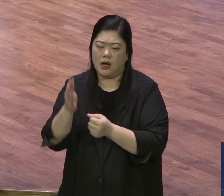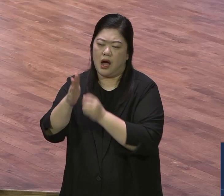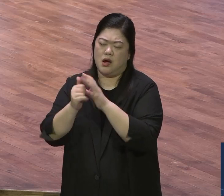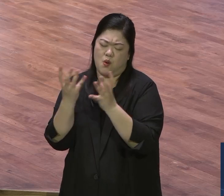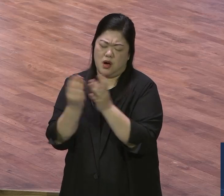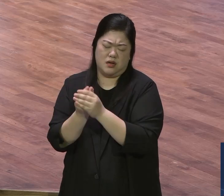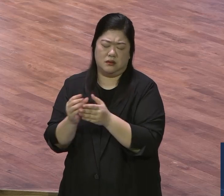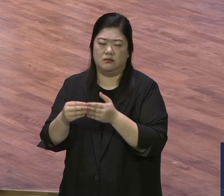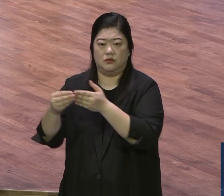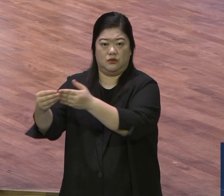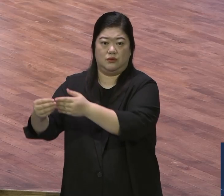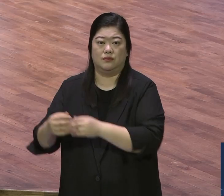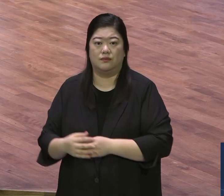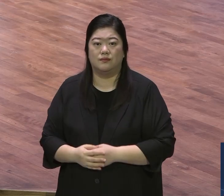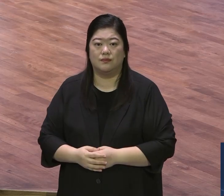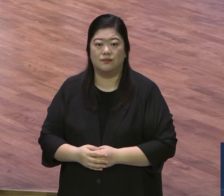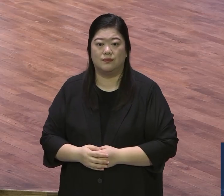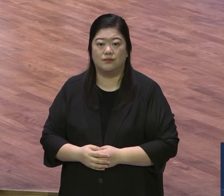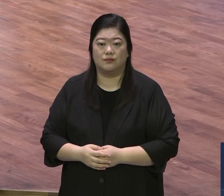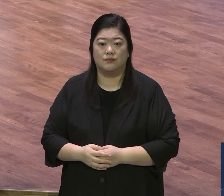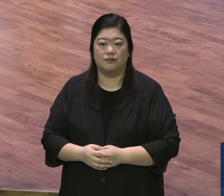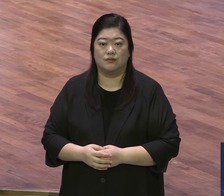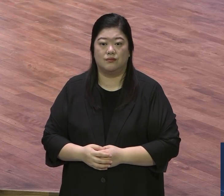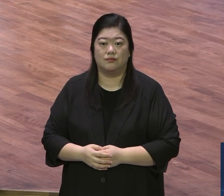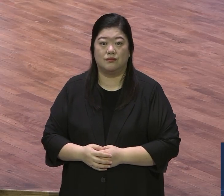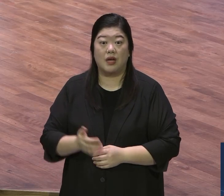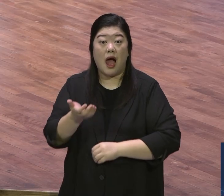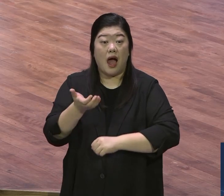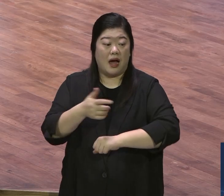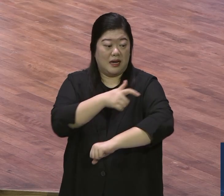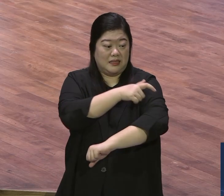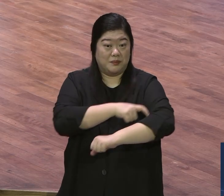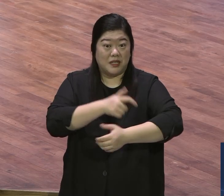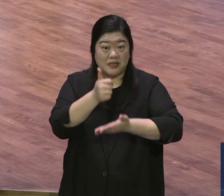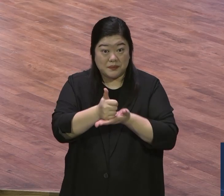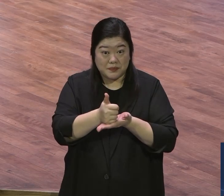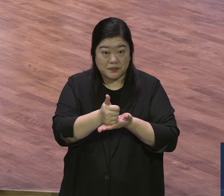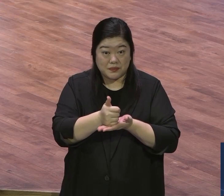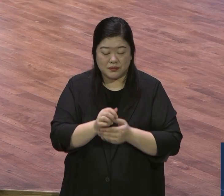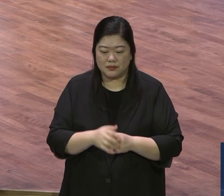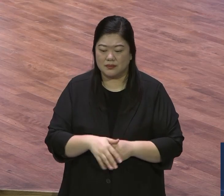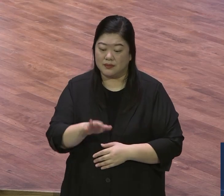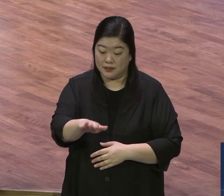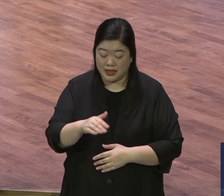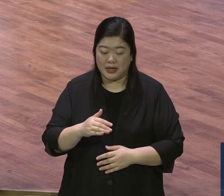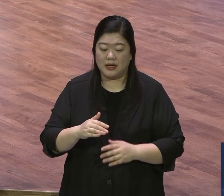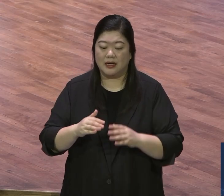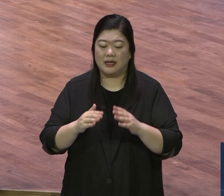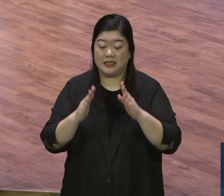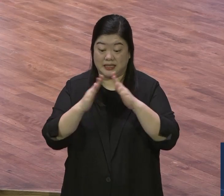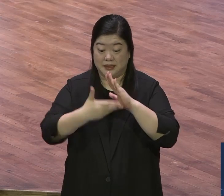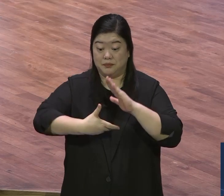전셋값 싸게 해주고 예수 한 영혼 구원했다 하나님이 보고 계시잖아요